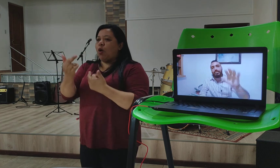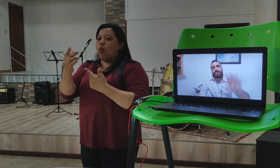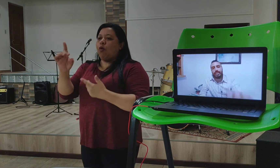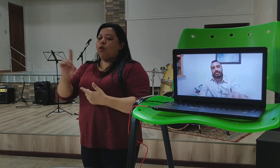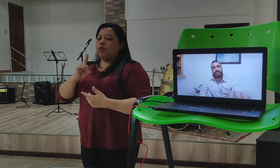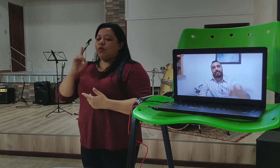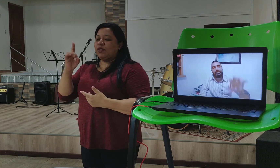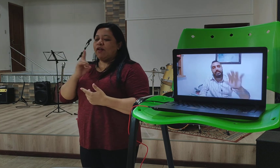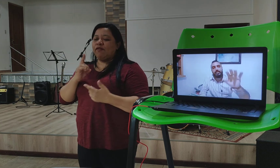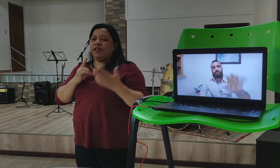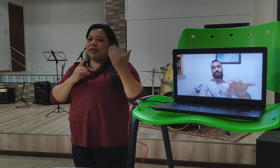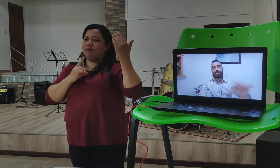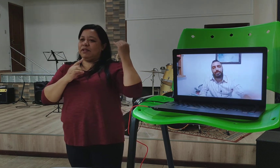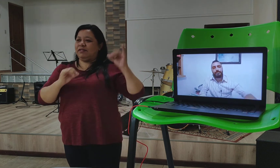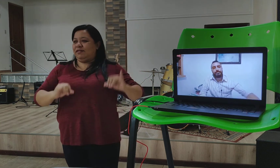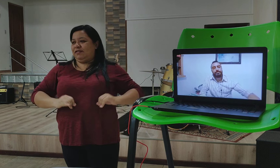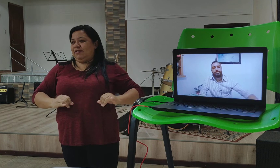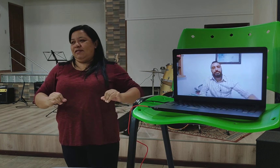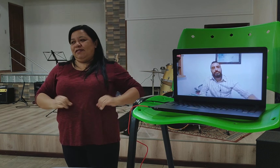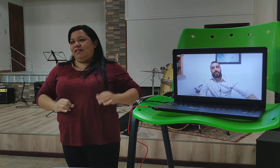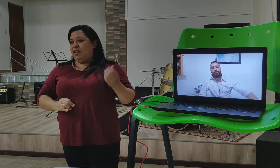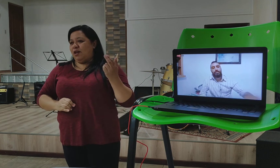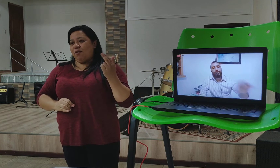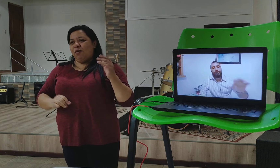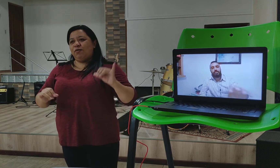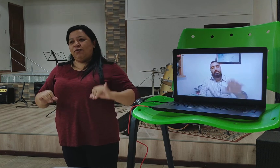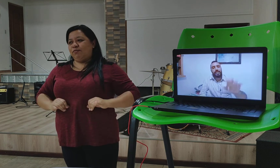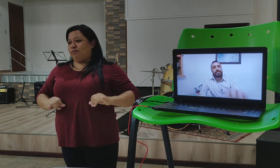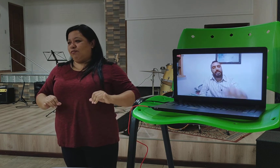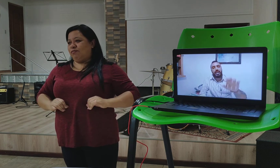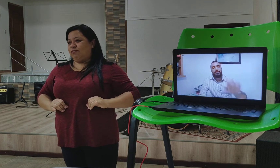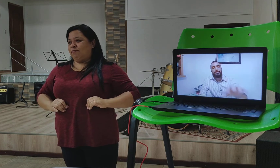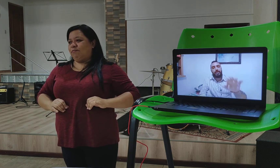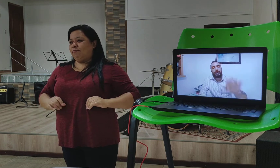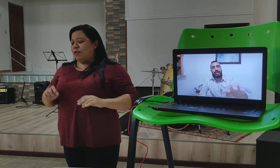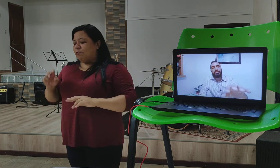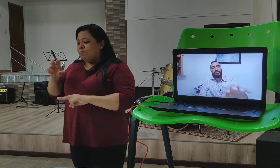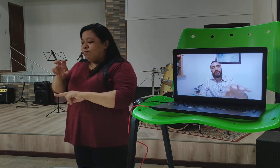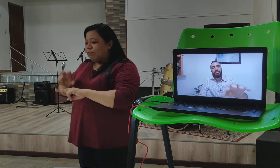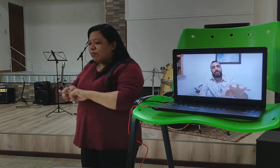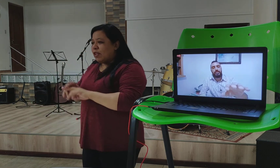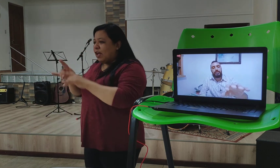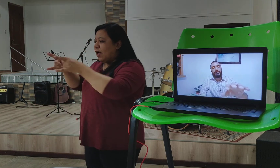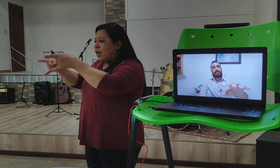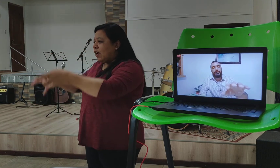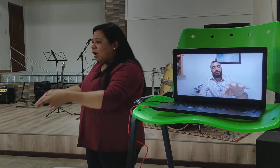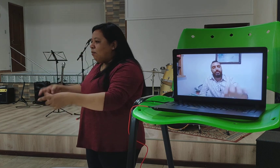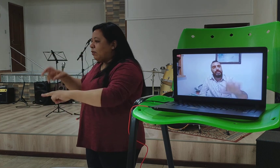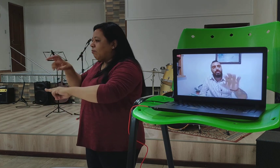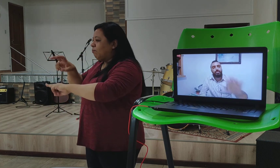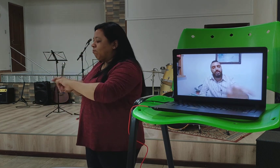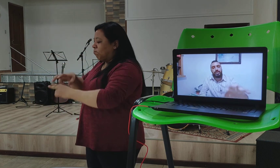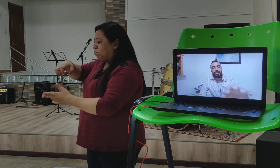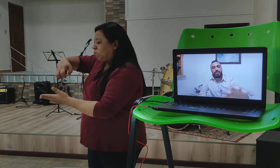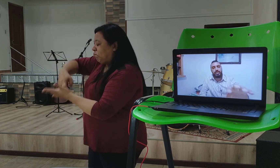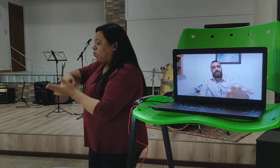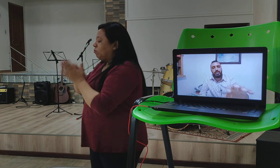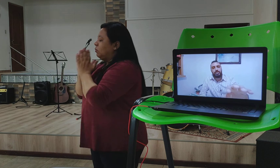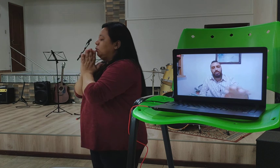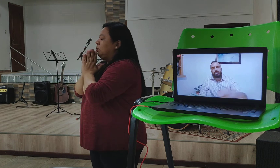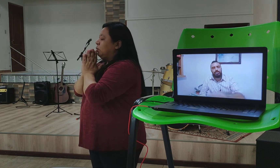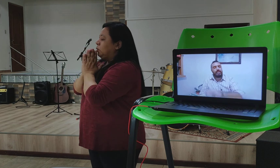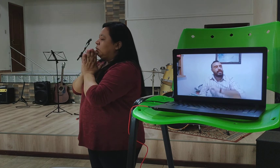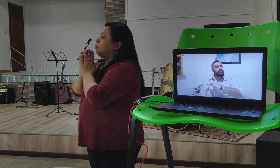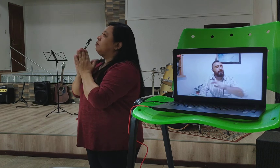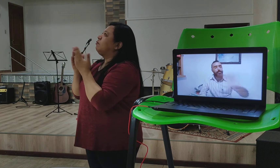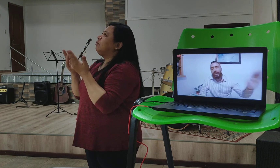isso acontece comigo. Eu me coloco na beira da minha cama para orar ao Senhor, no final do dia,